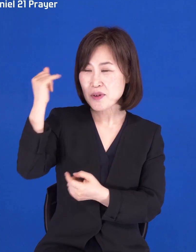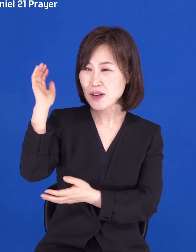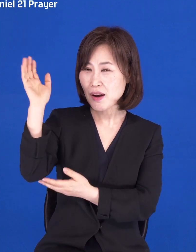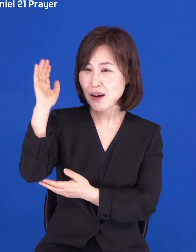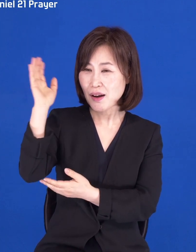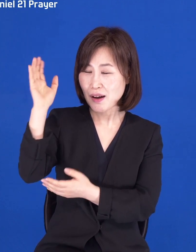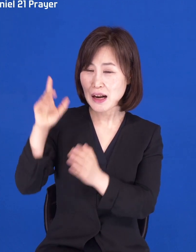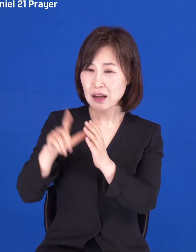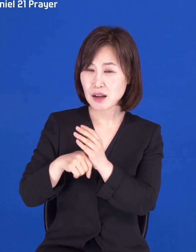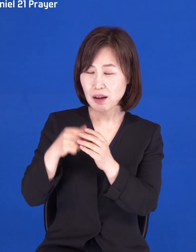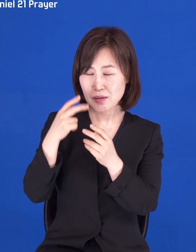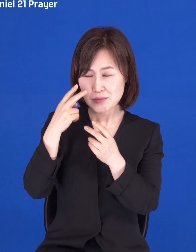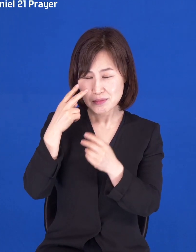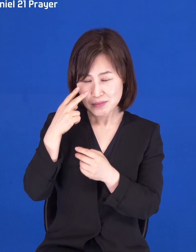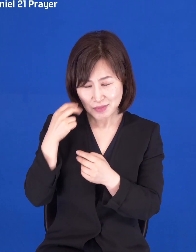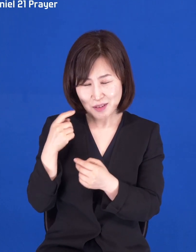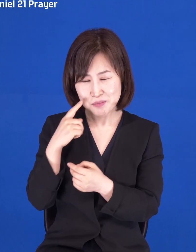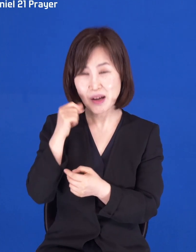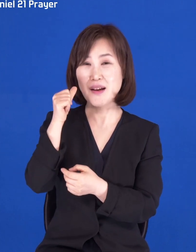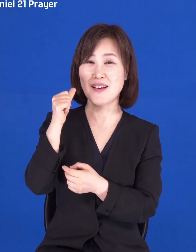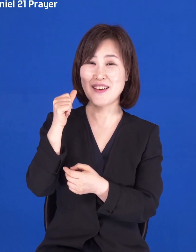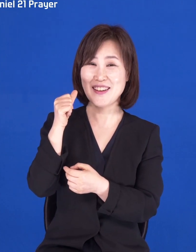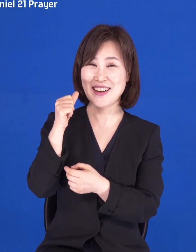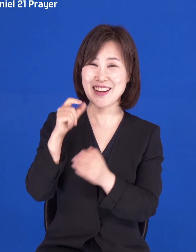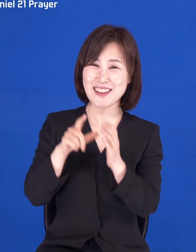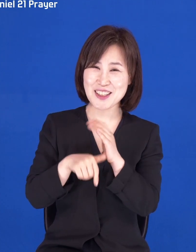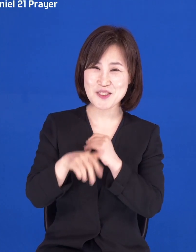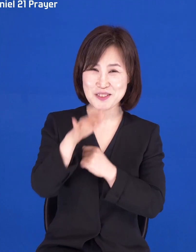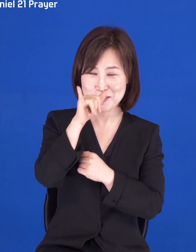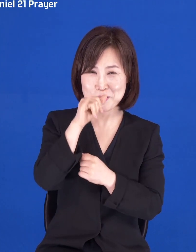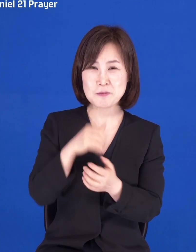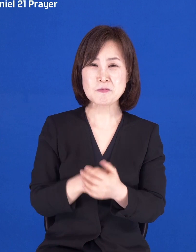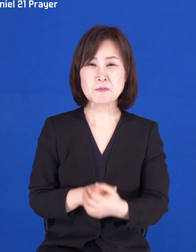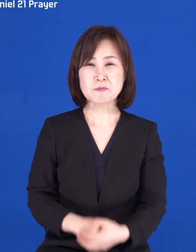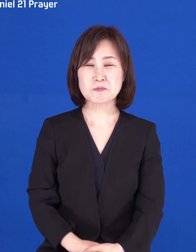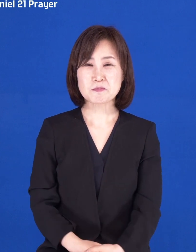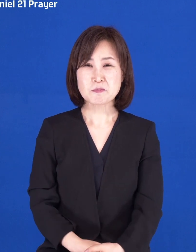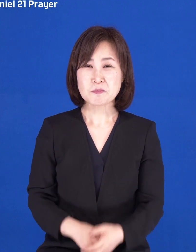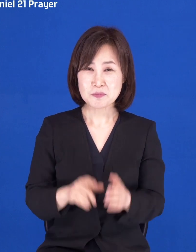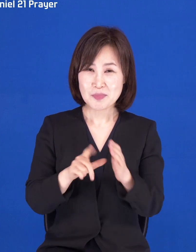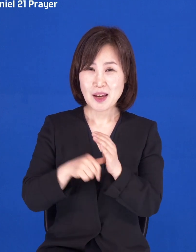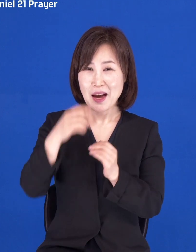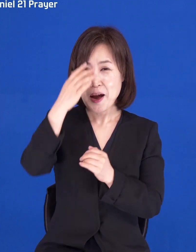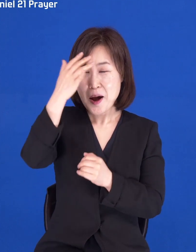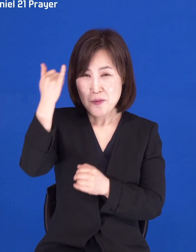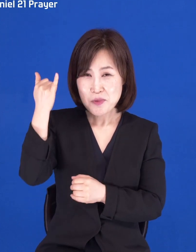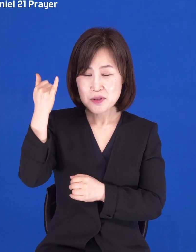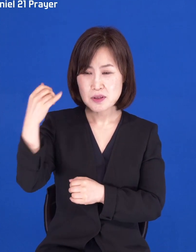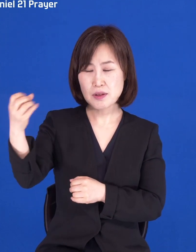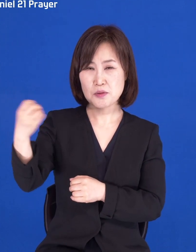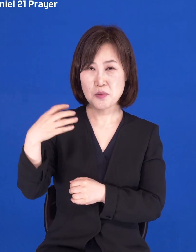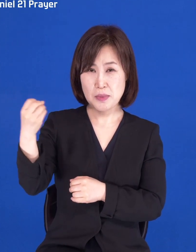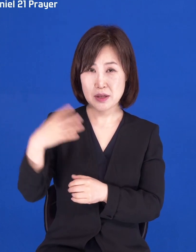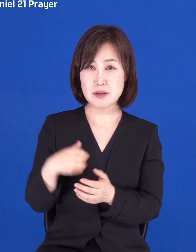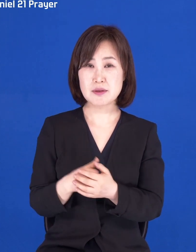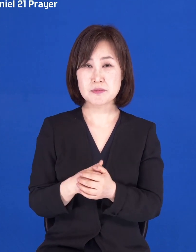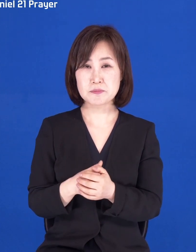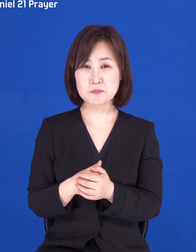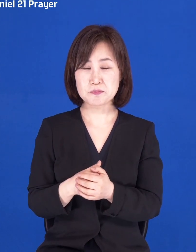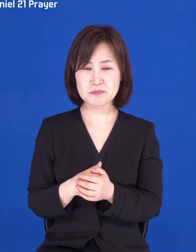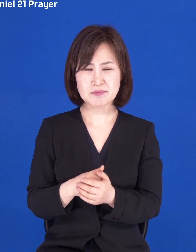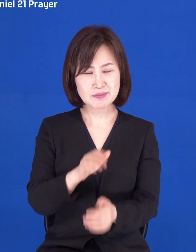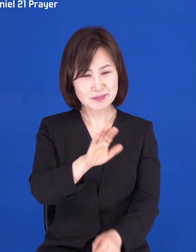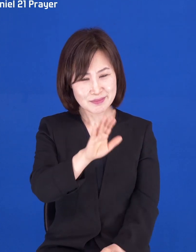깜빡 졸기도 하고 깊게 잠들었던 적도 있어요. 그럴 때면 할머니께서 저희들